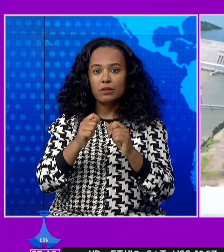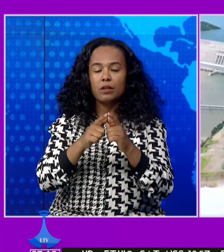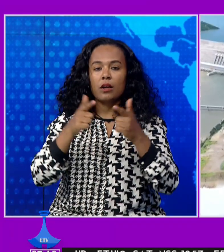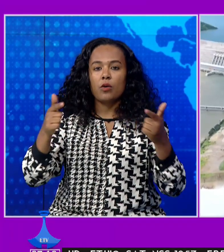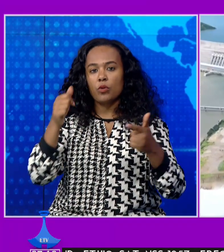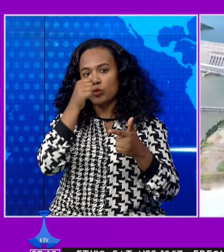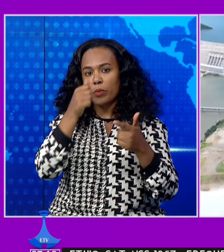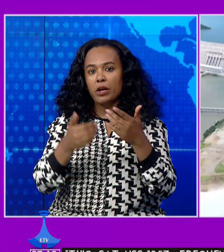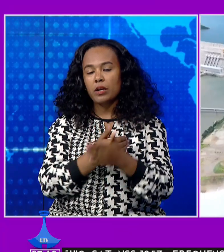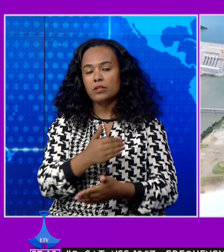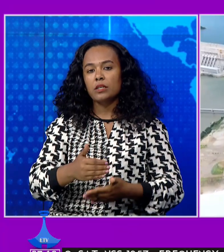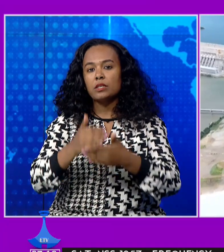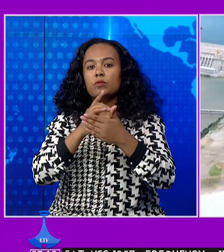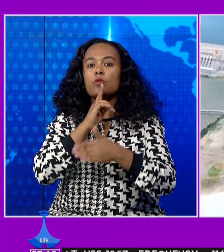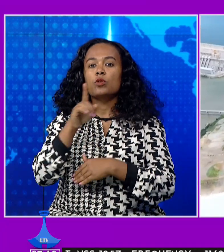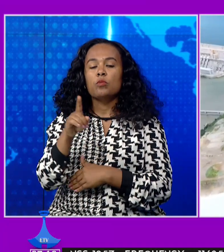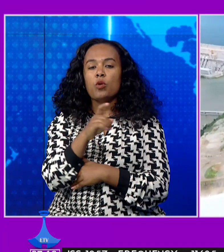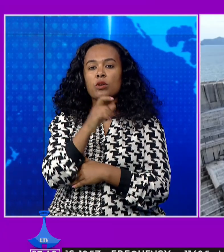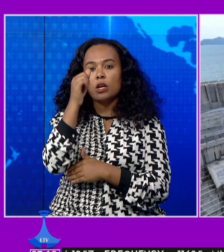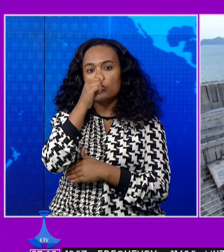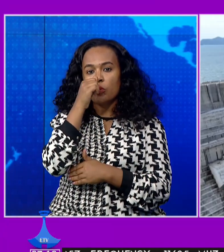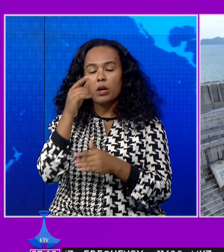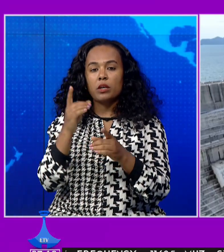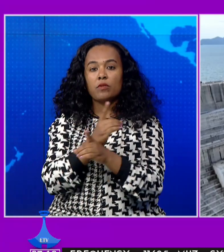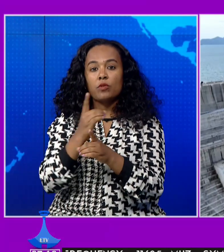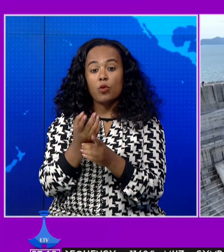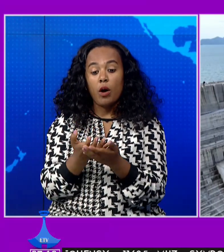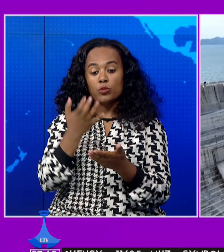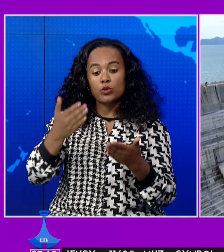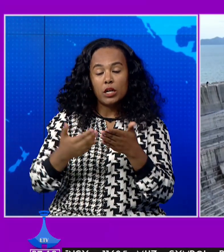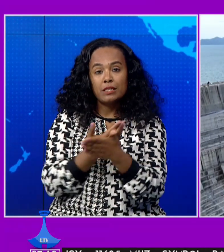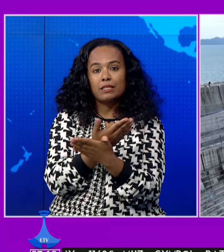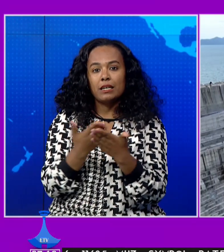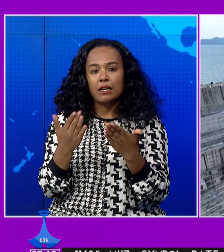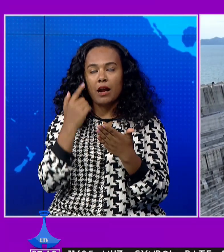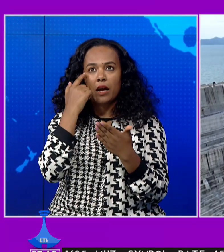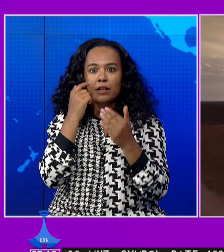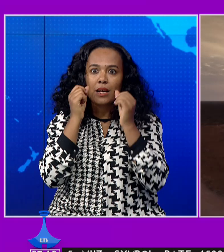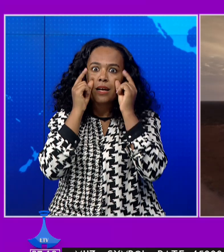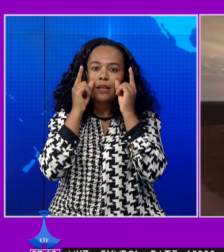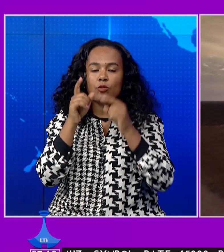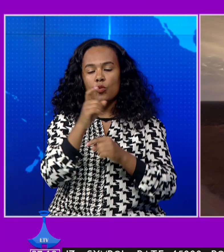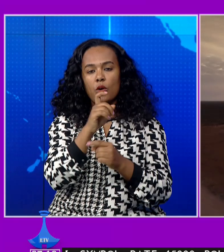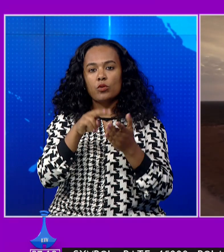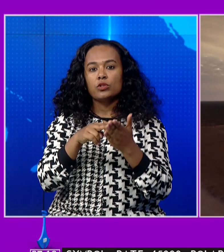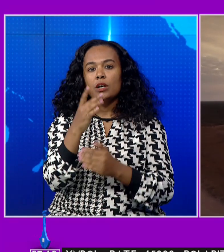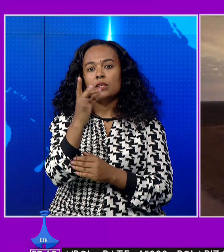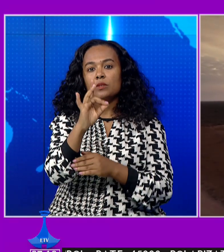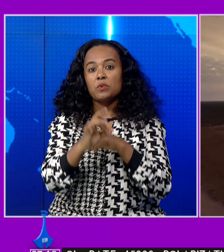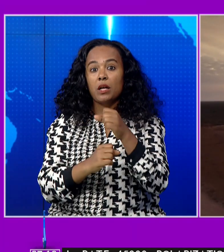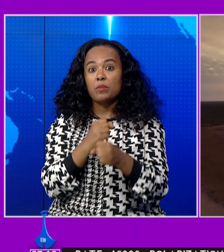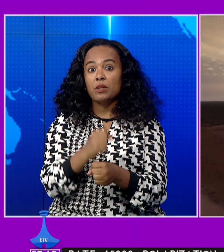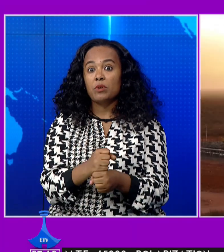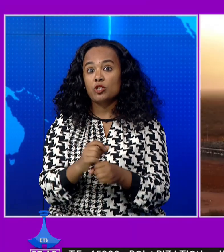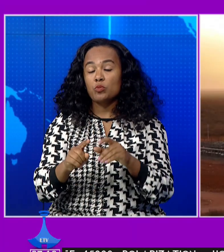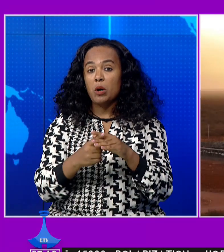እውን መሆንም ለኢትዮጵያ የተፈጥሮ ሀብቶች አዲስ ብስራትን ያሰማ አይንን የገለጠ ጭምር ሆኗል። የ2018 ዓመተ ምህረት